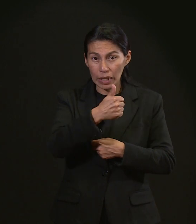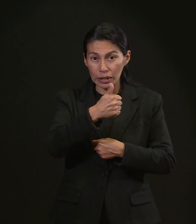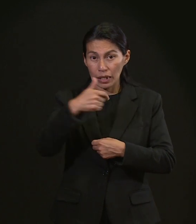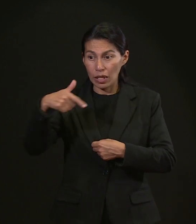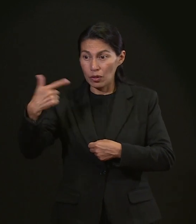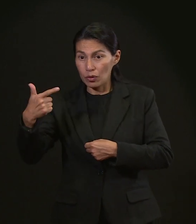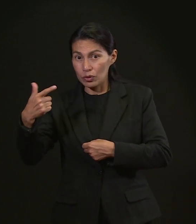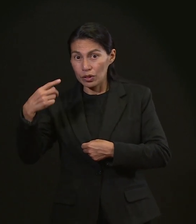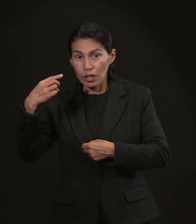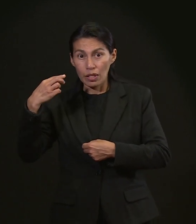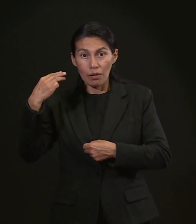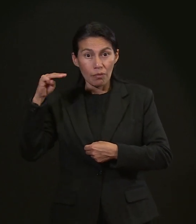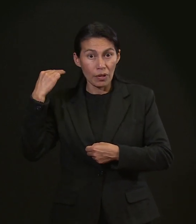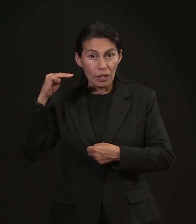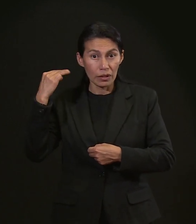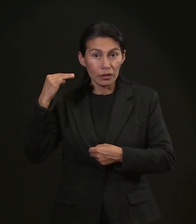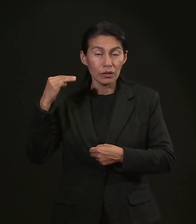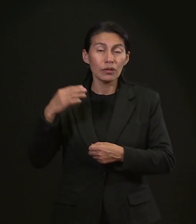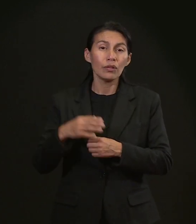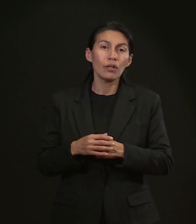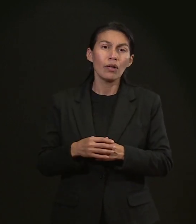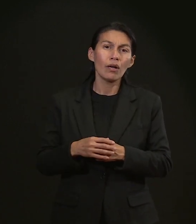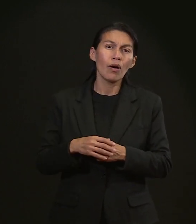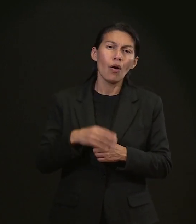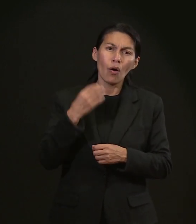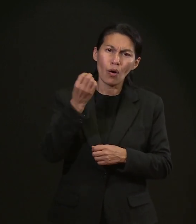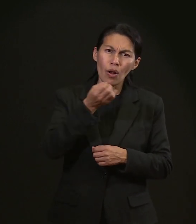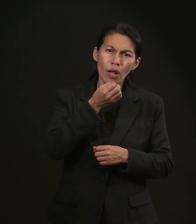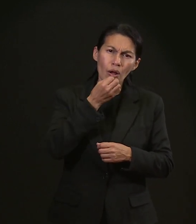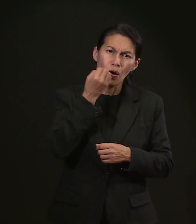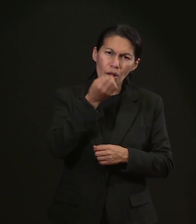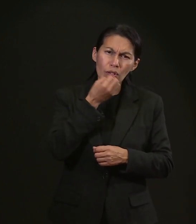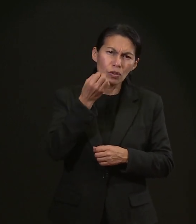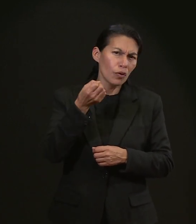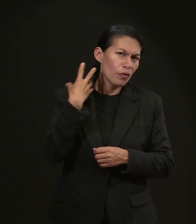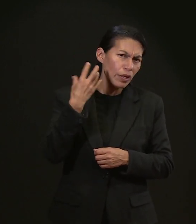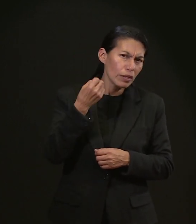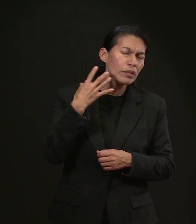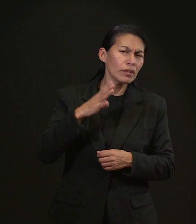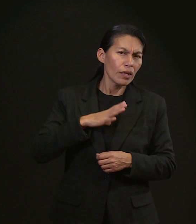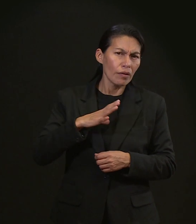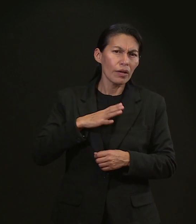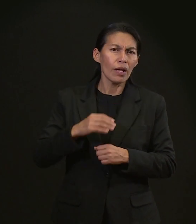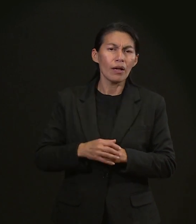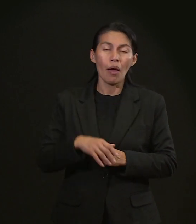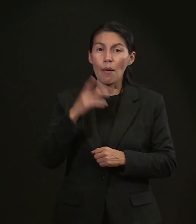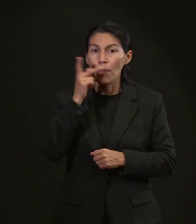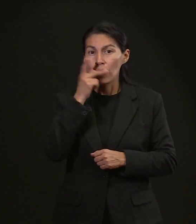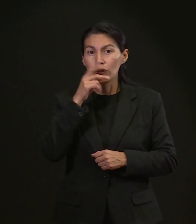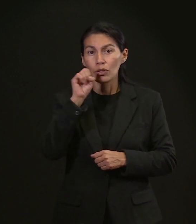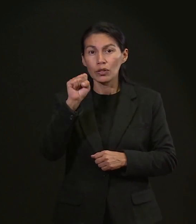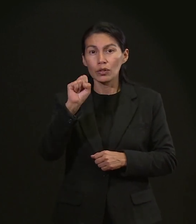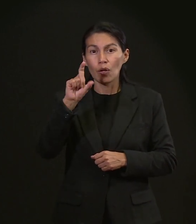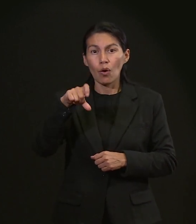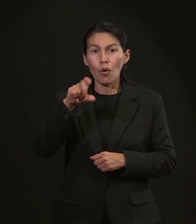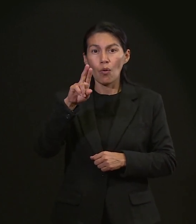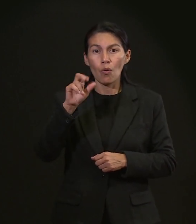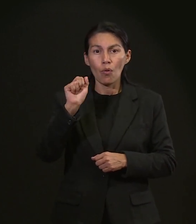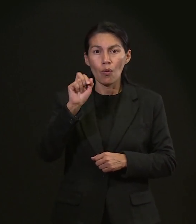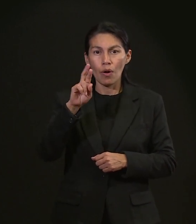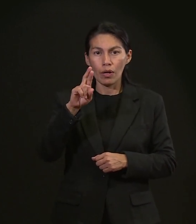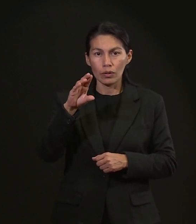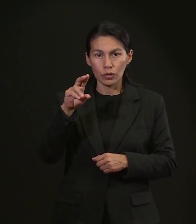del 6 al 12 de marzo el doctor el pastor es quart son estará con nosotros en una semana